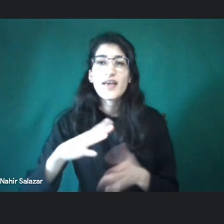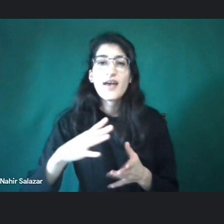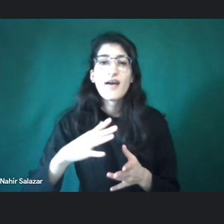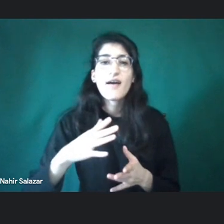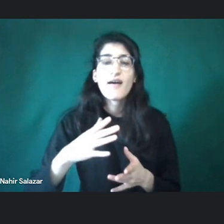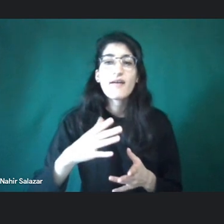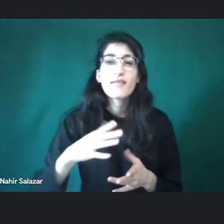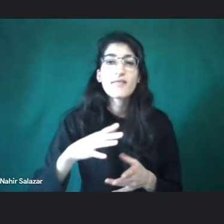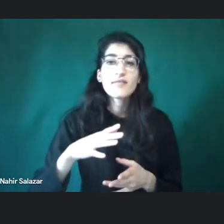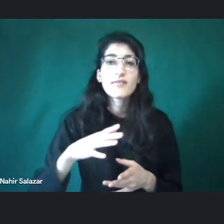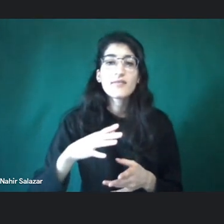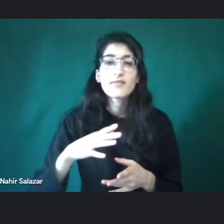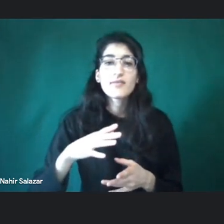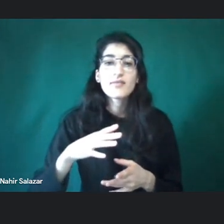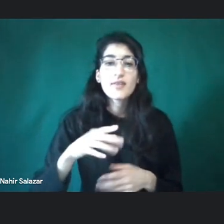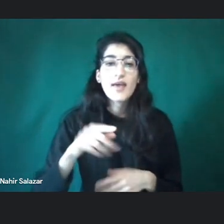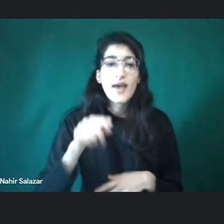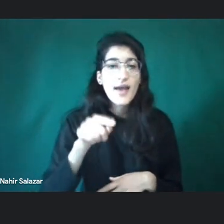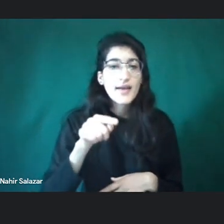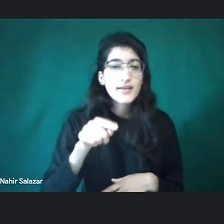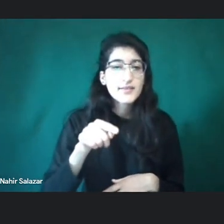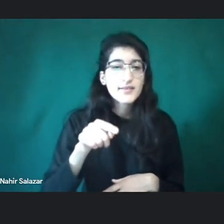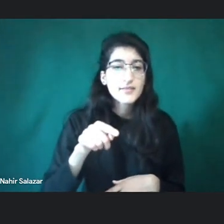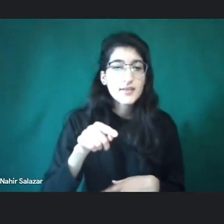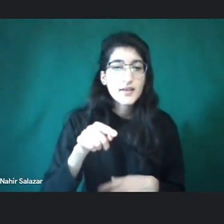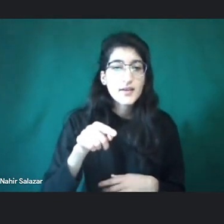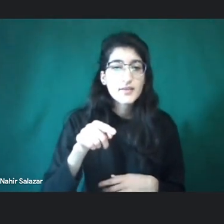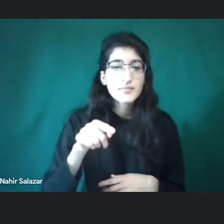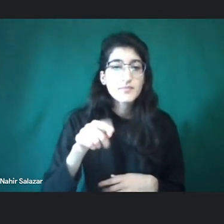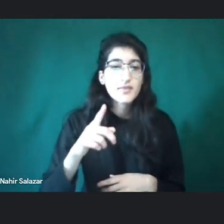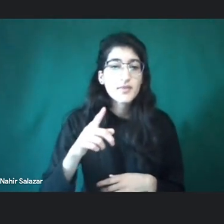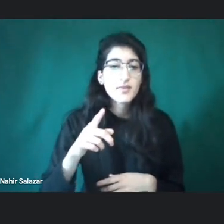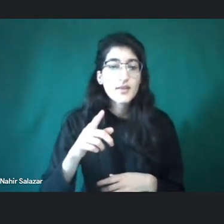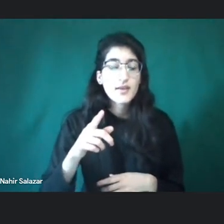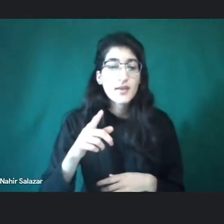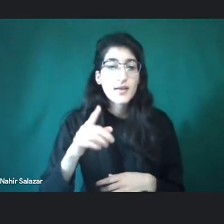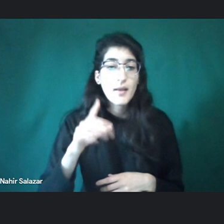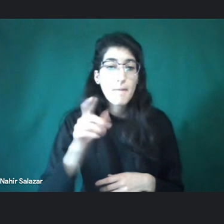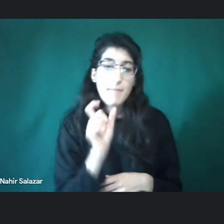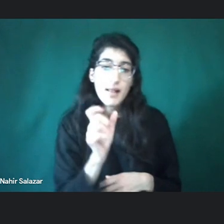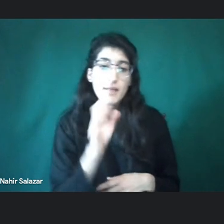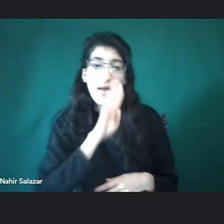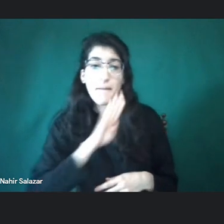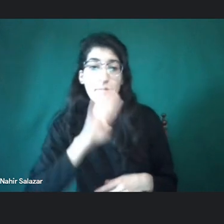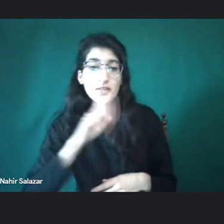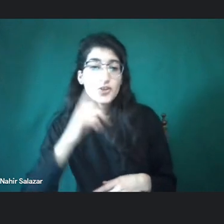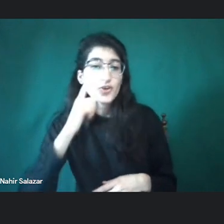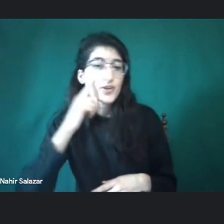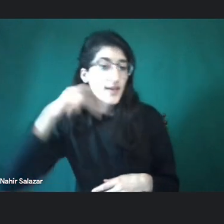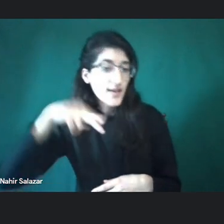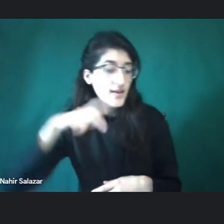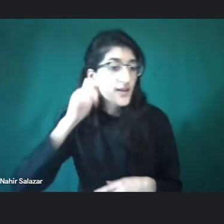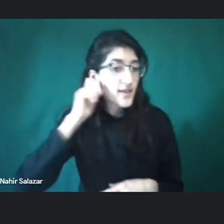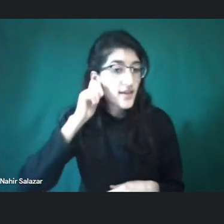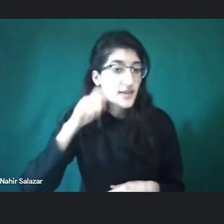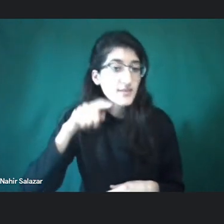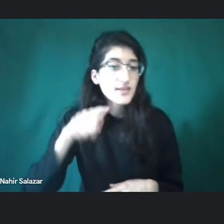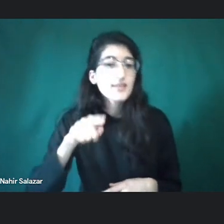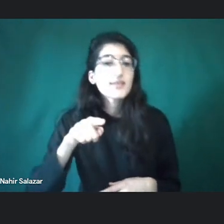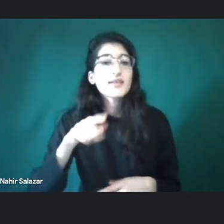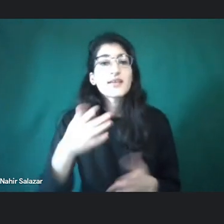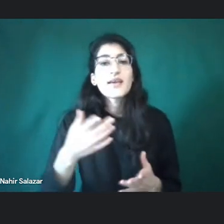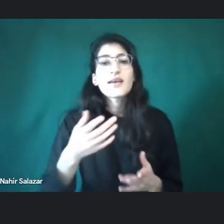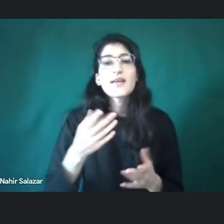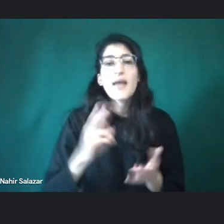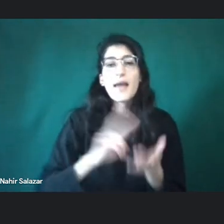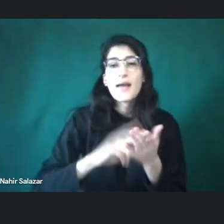está después del verbo to be, ahí sí es el ando-endo, que es el que uno, si tuvieron alguna